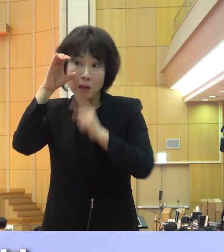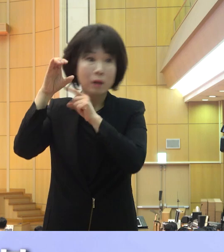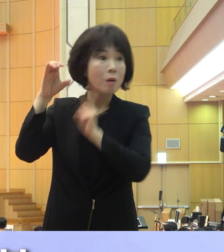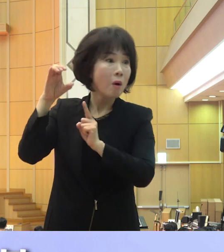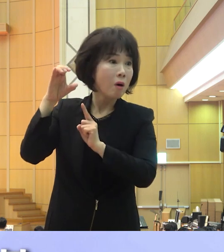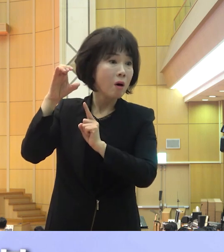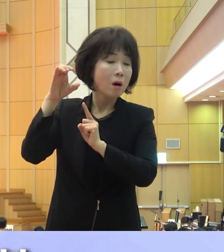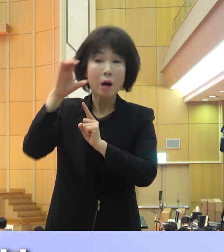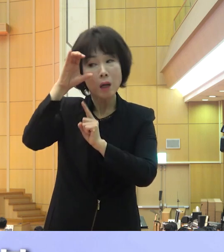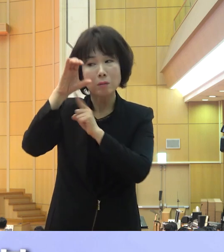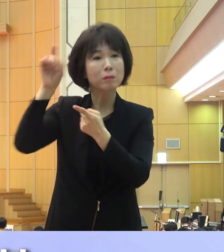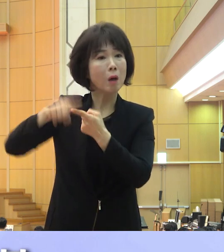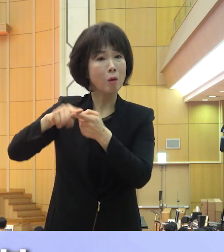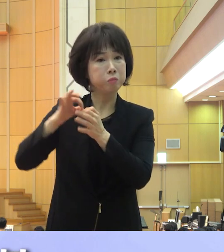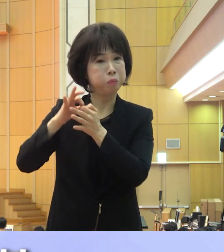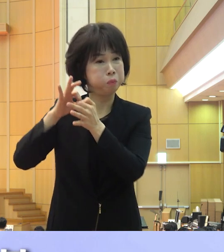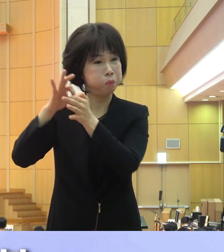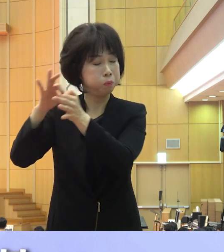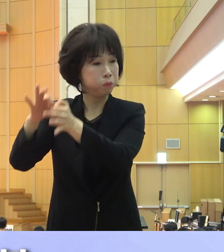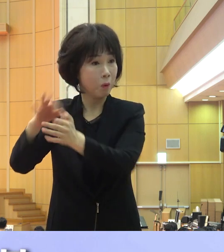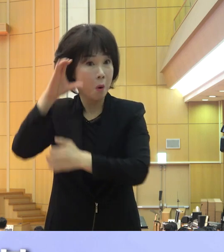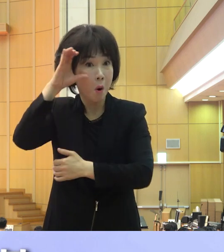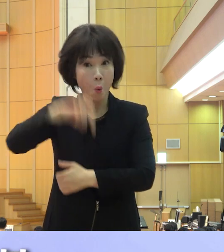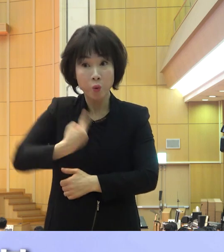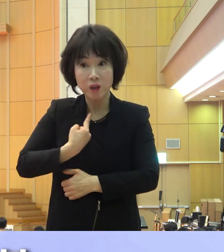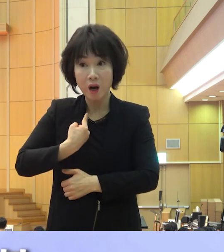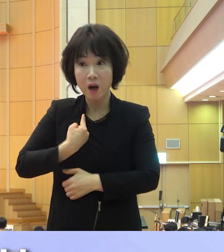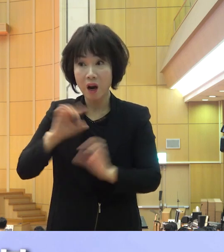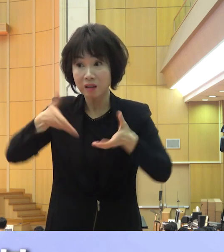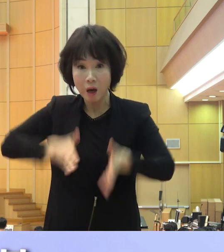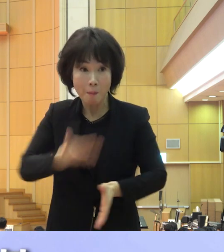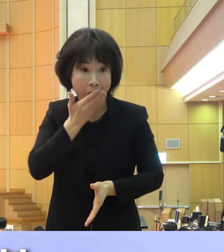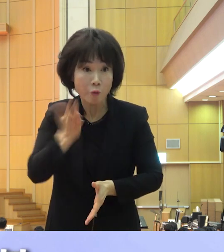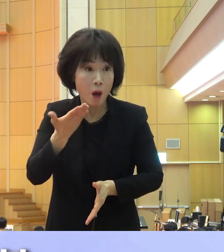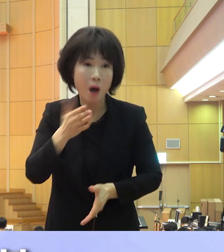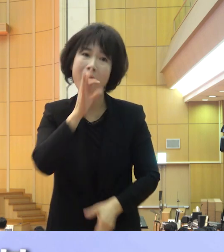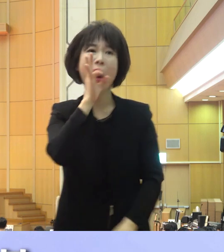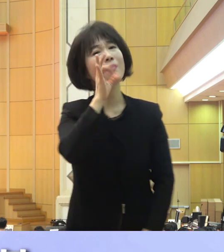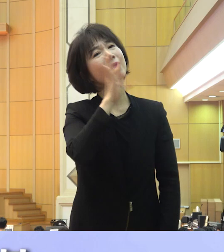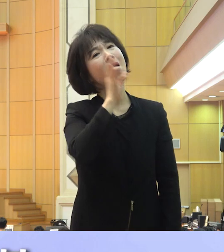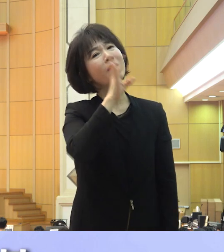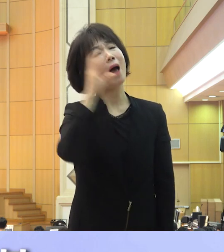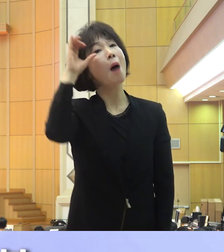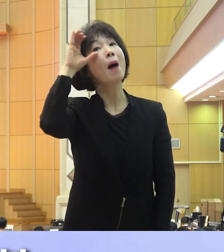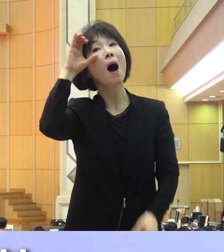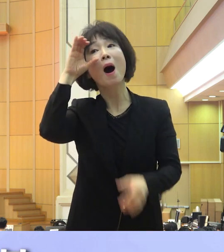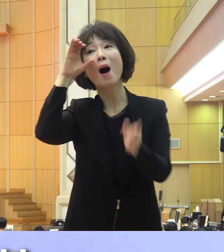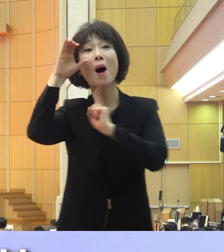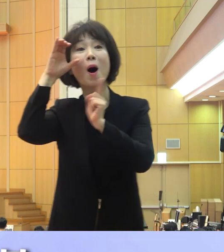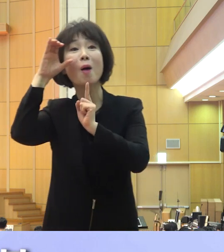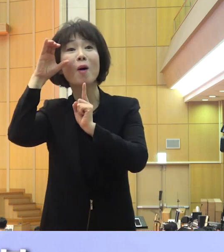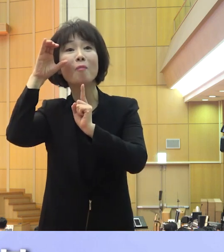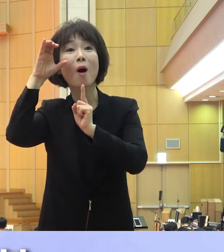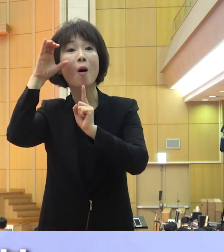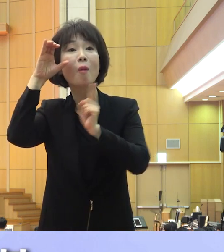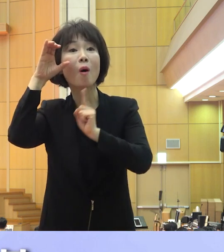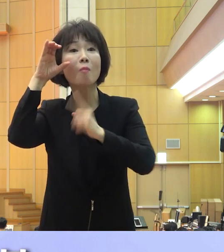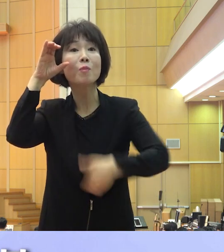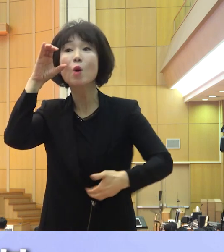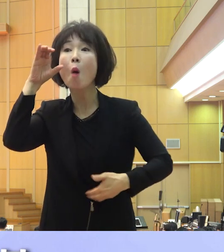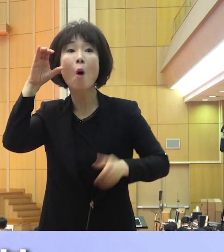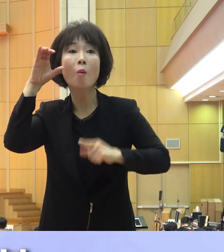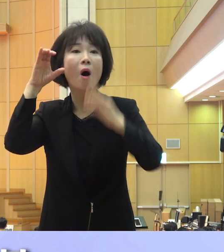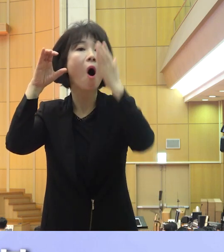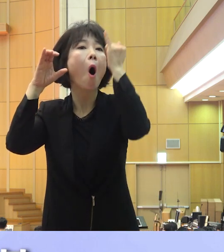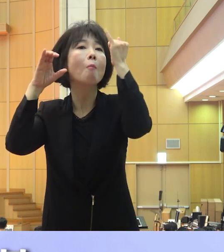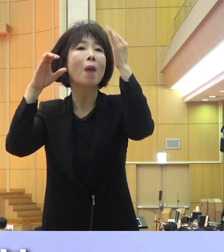하더라도 달걀 혼자서 병아리 될 수는 없습니다. 암탉이 품어줄 때, 둥주리